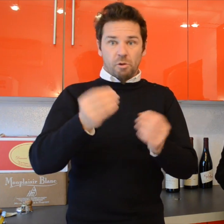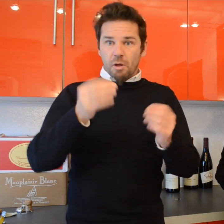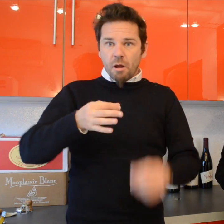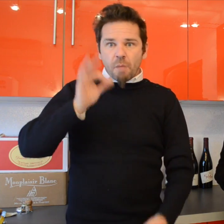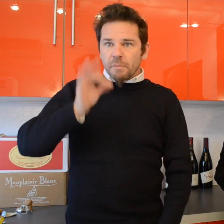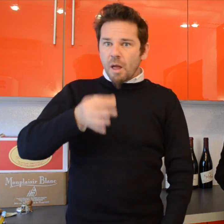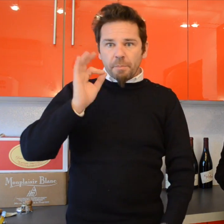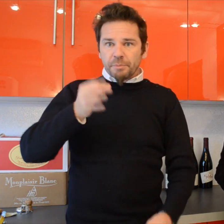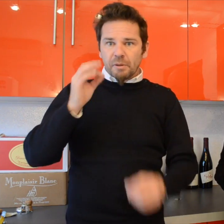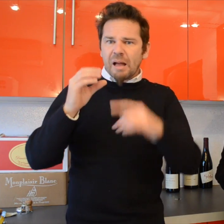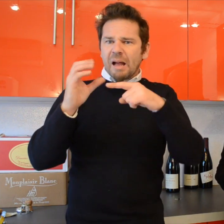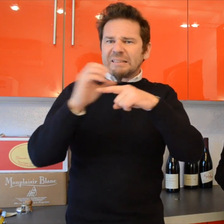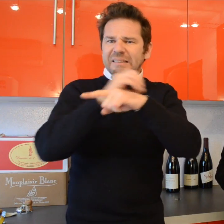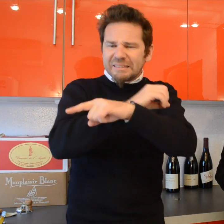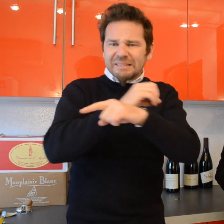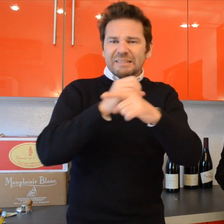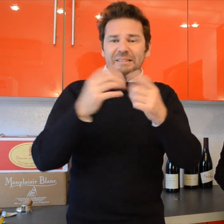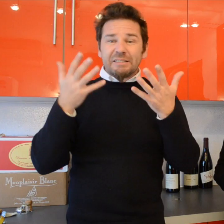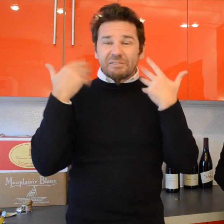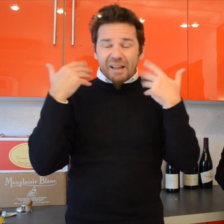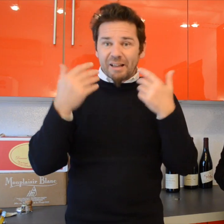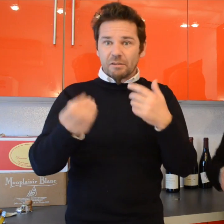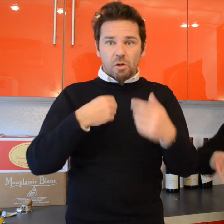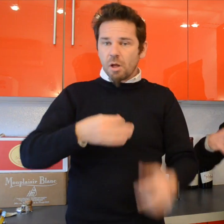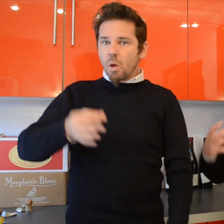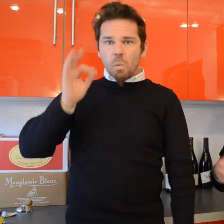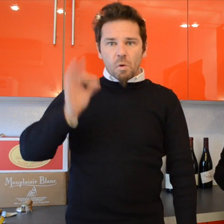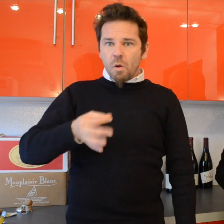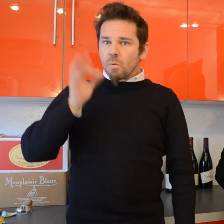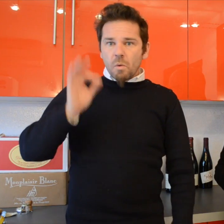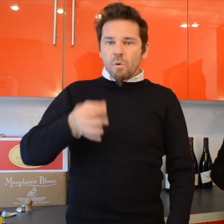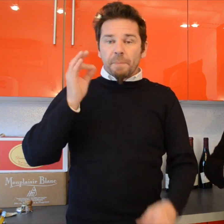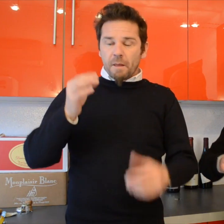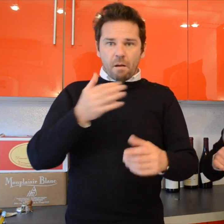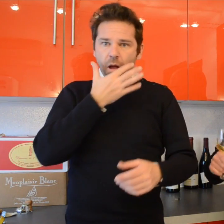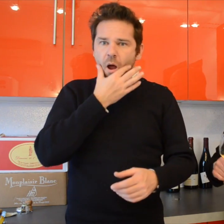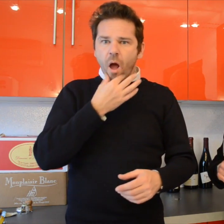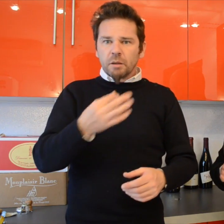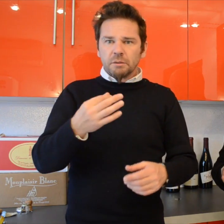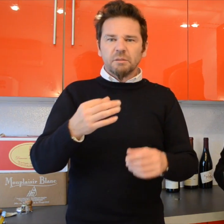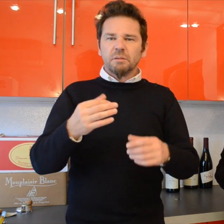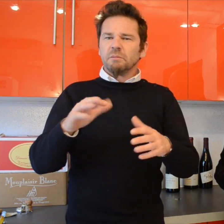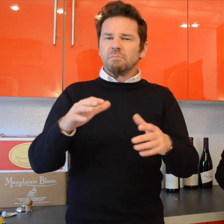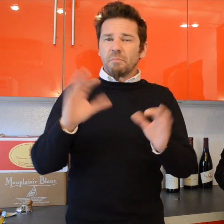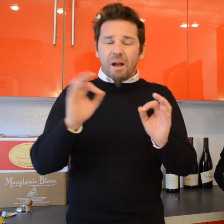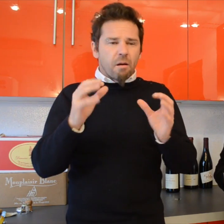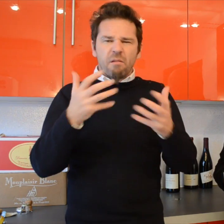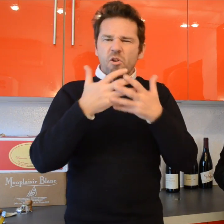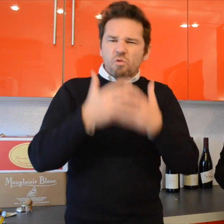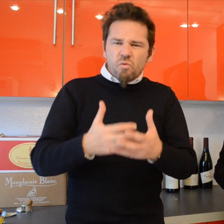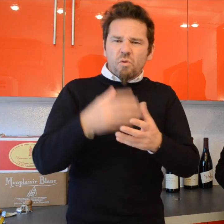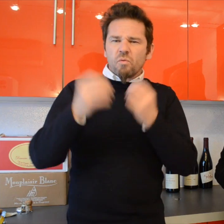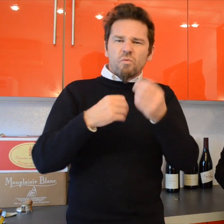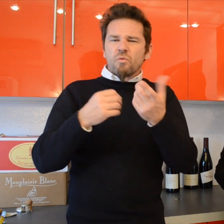ce côté acide, ce côté frais, qui évite que des vins deviennent justement lourds ou qui se collent au